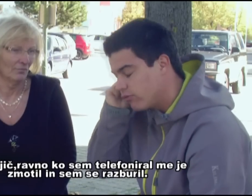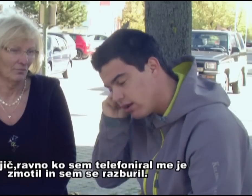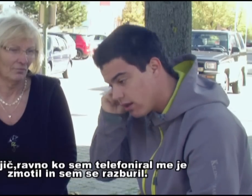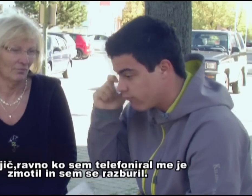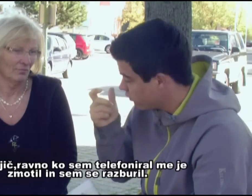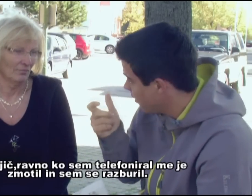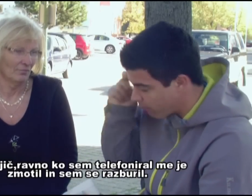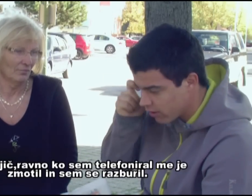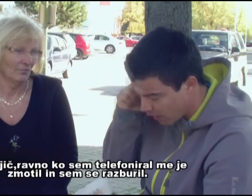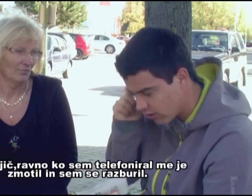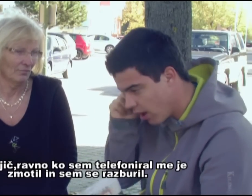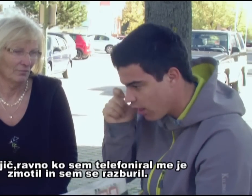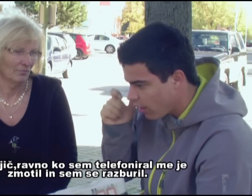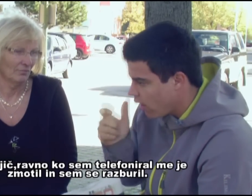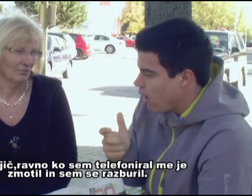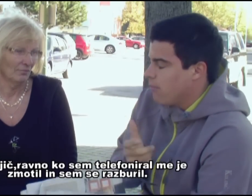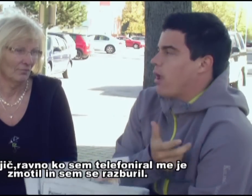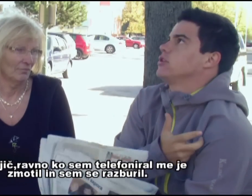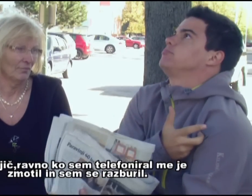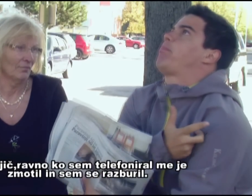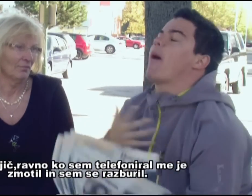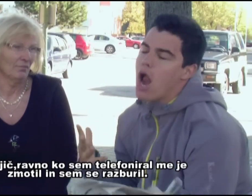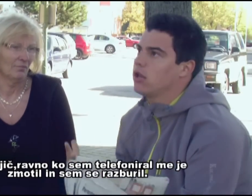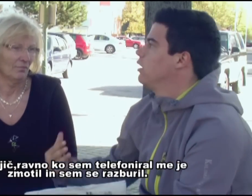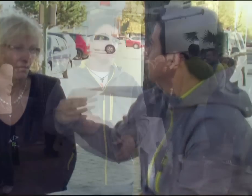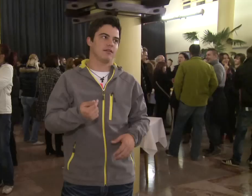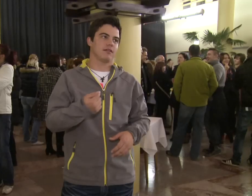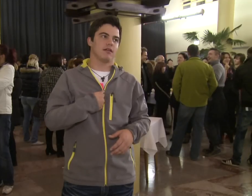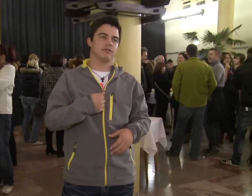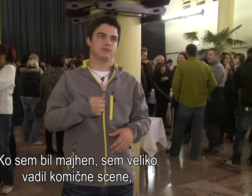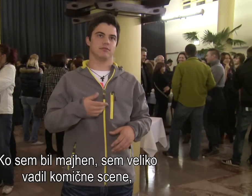Telefon, pakai festival. Bang.